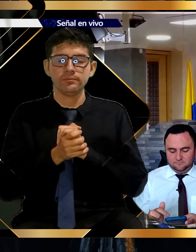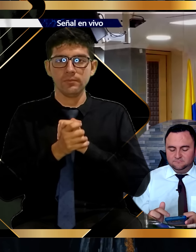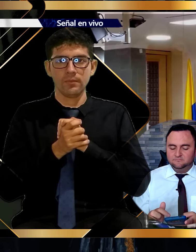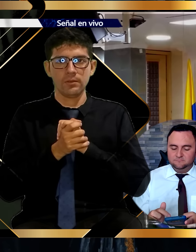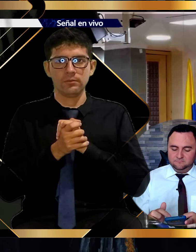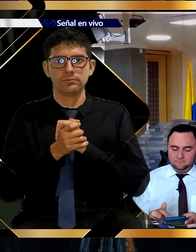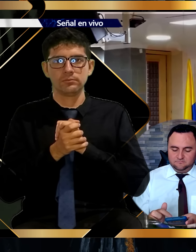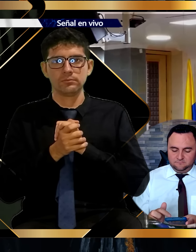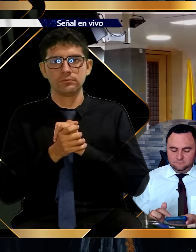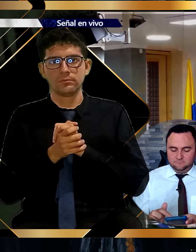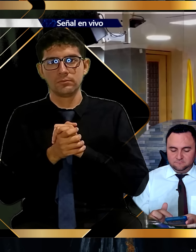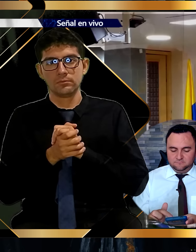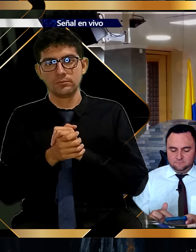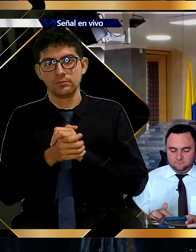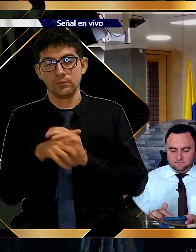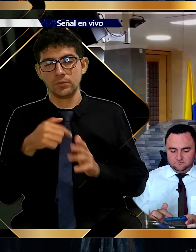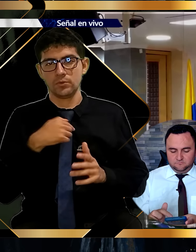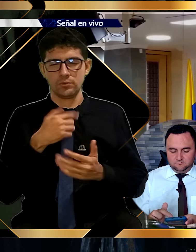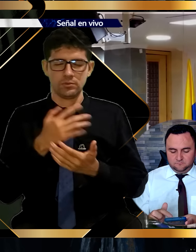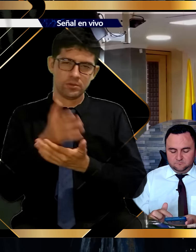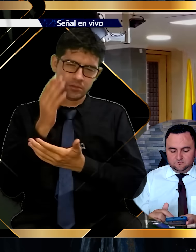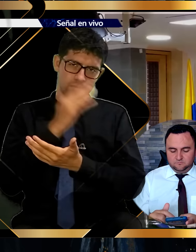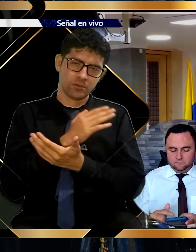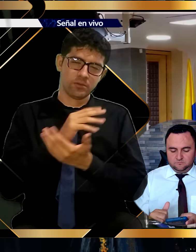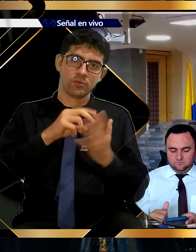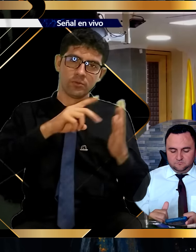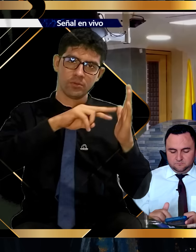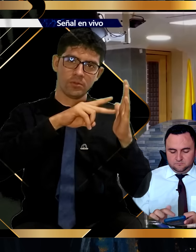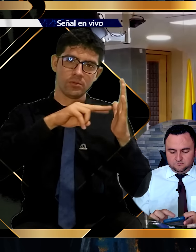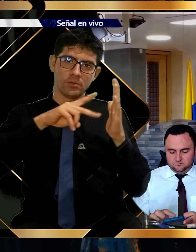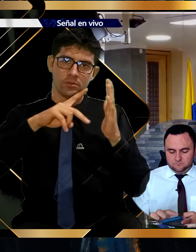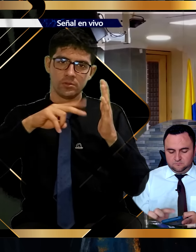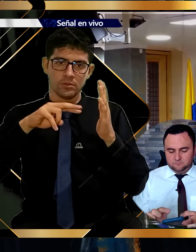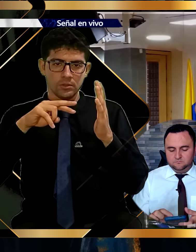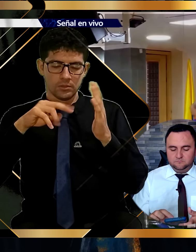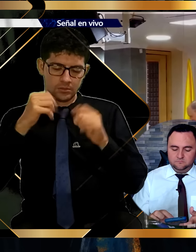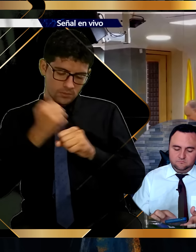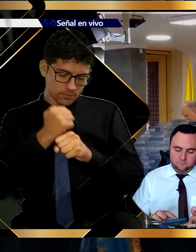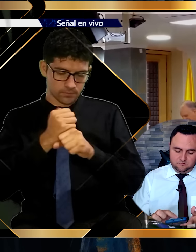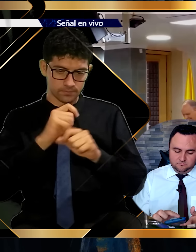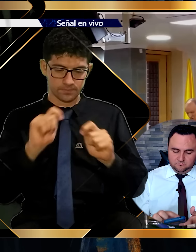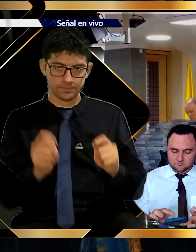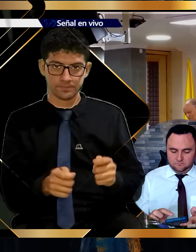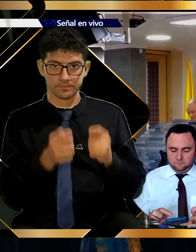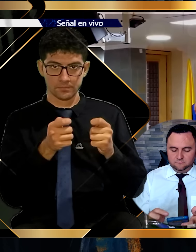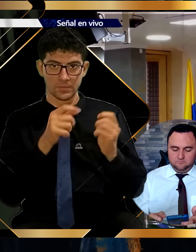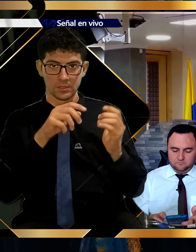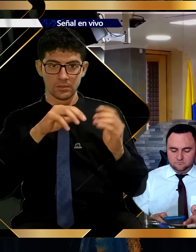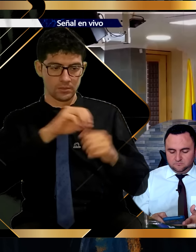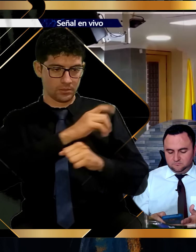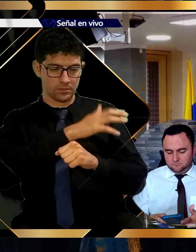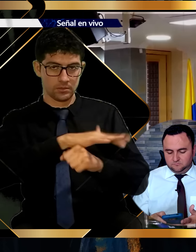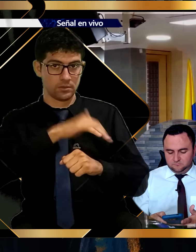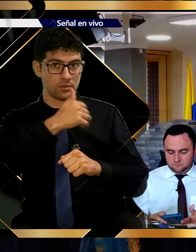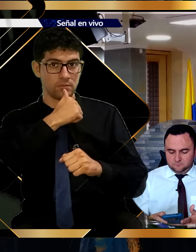si vamos, yo fui salvavidas, perdónenme. Yo he sido de todo. Sí, yo fui